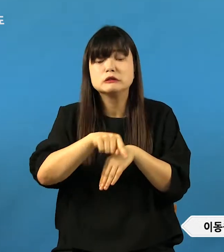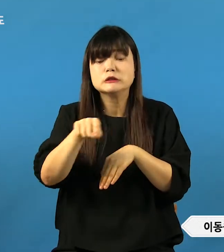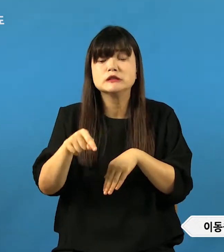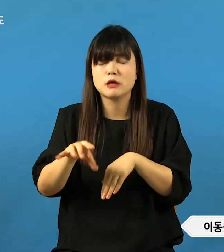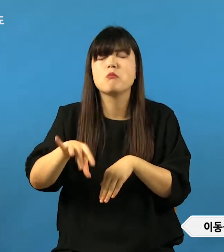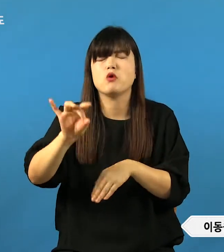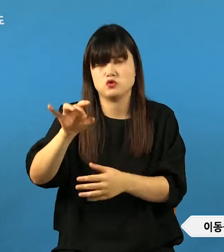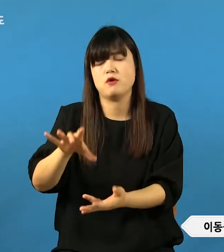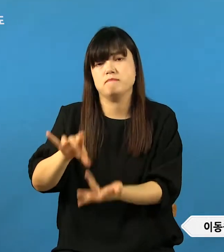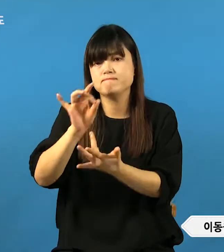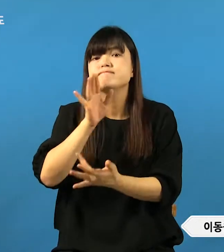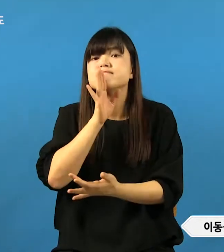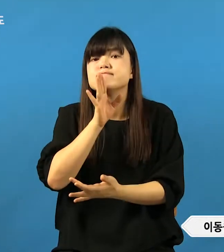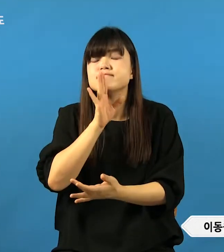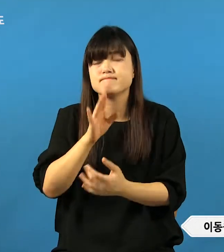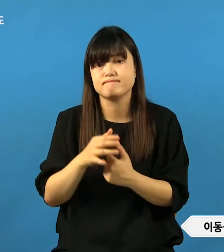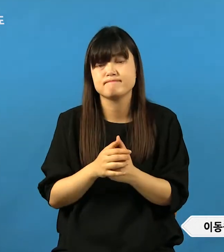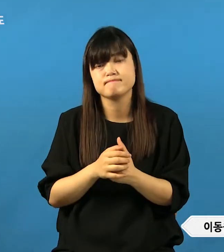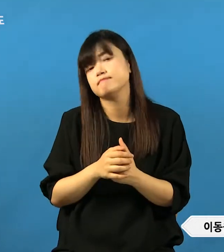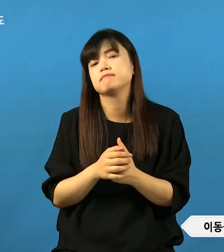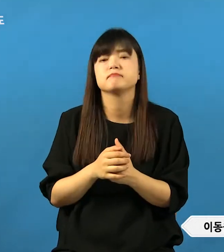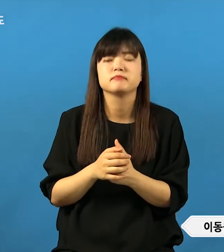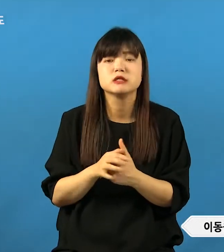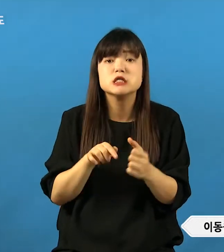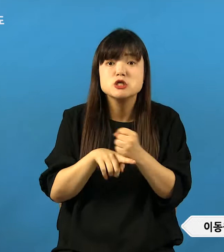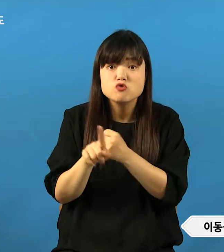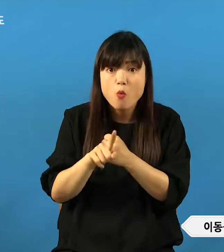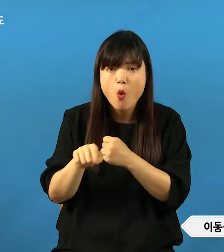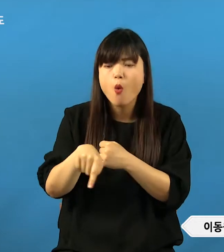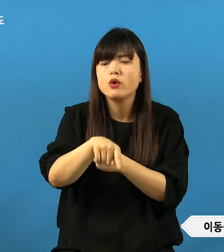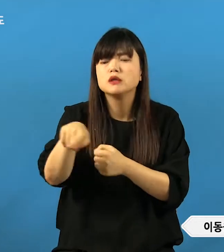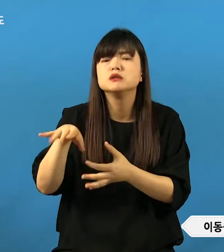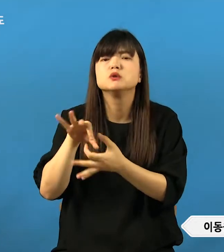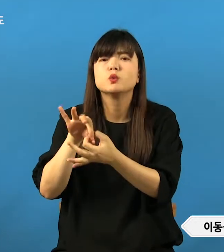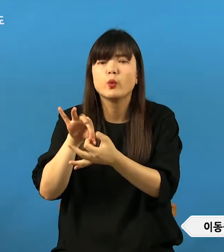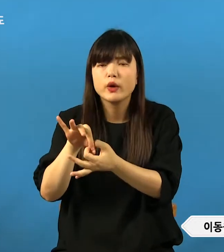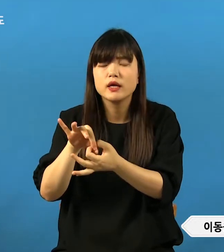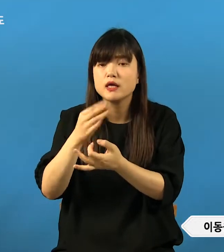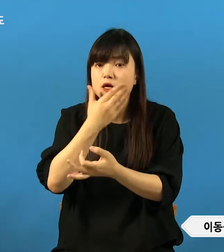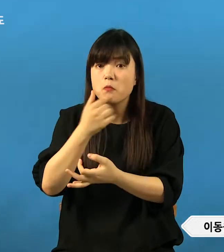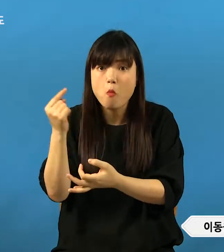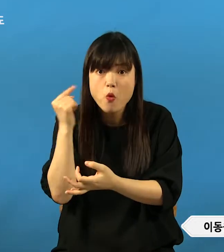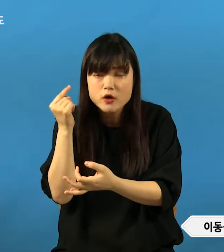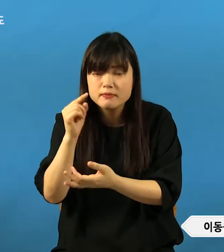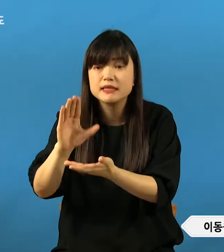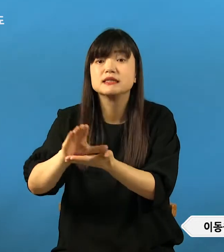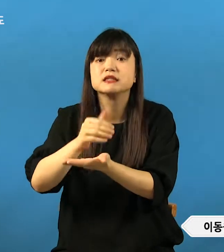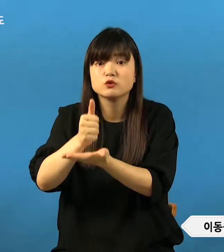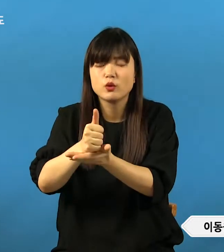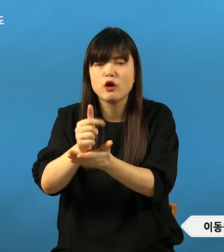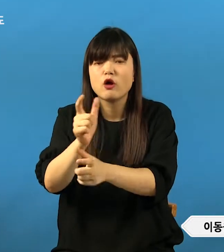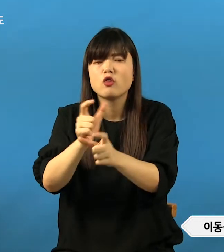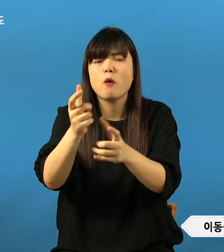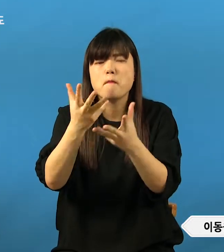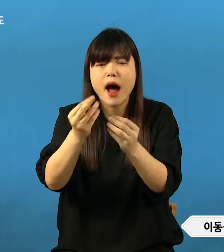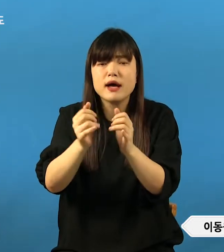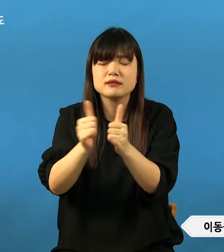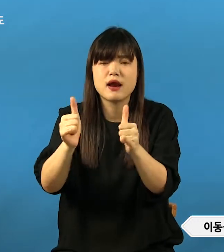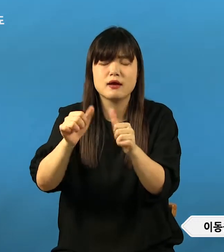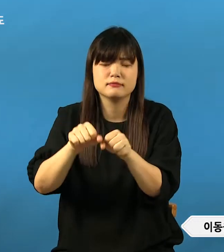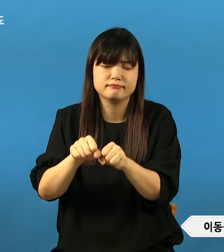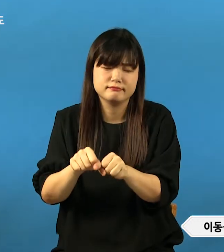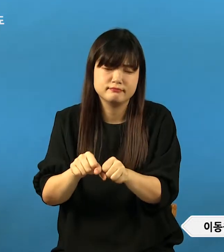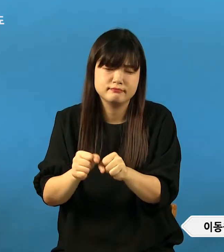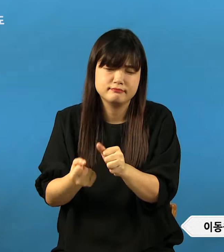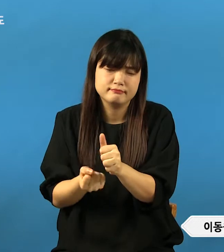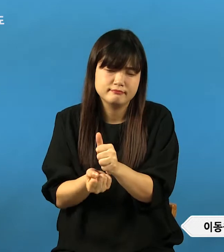먼저 택하셨어요. 그 이유는 그들을 통해 이 복음이, 이 그리스도가 더 많은 사람들에게 드러날